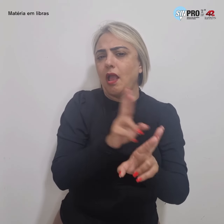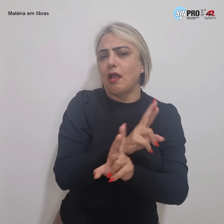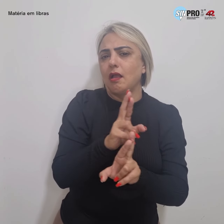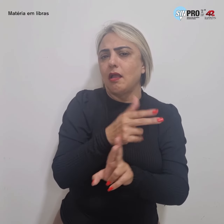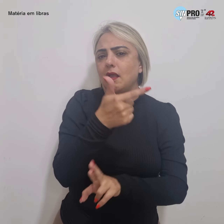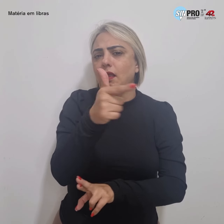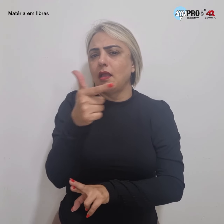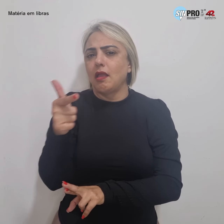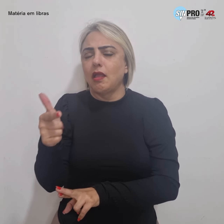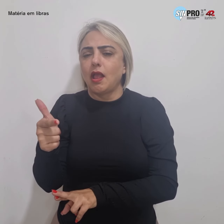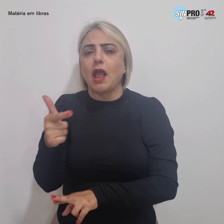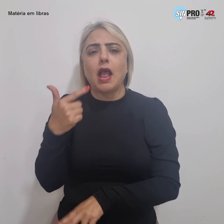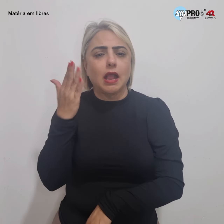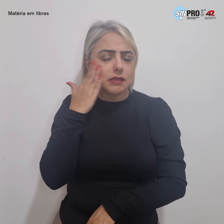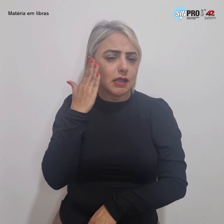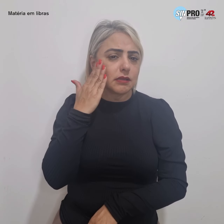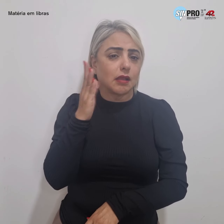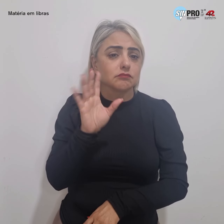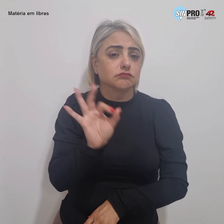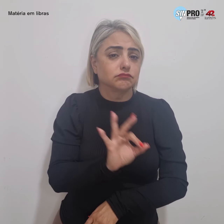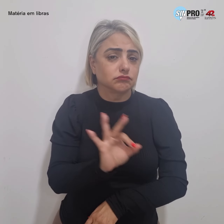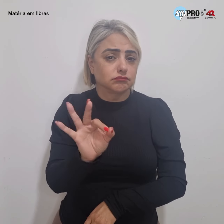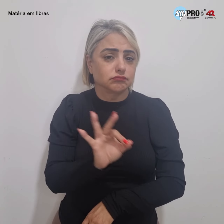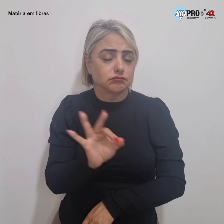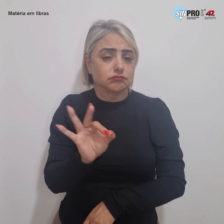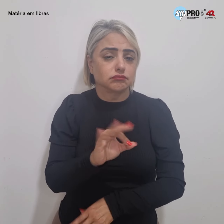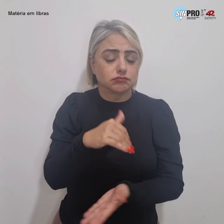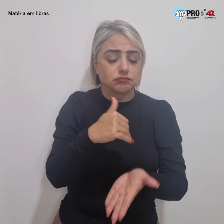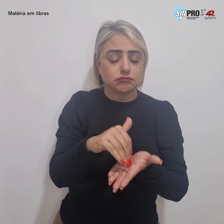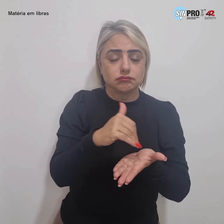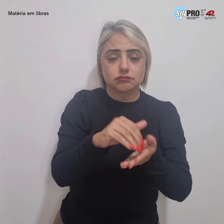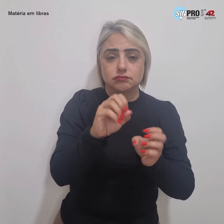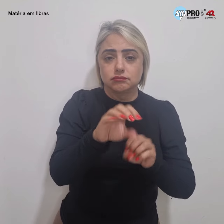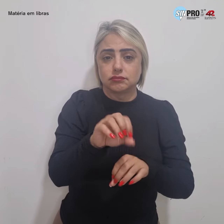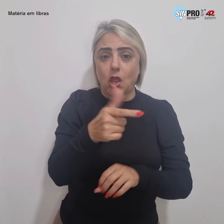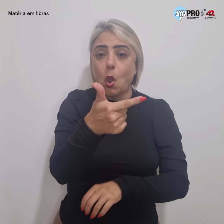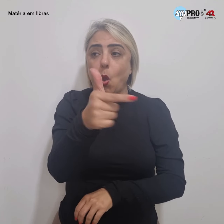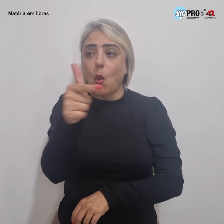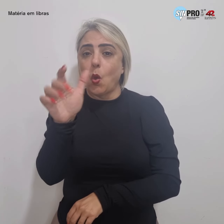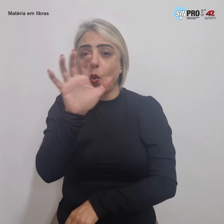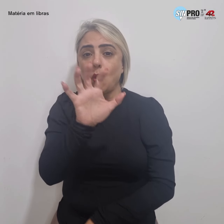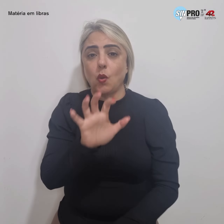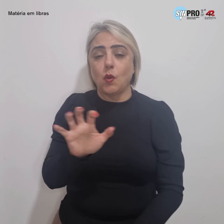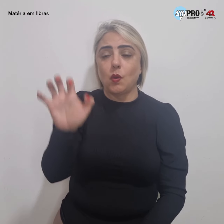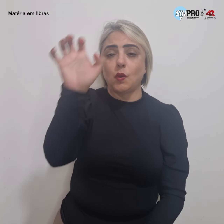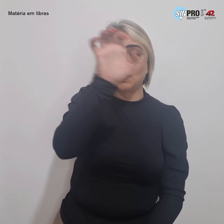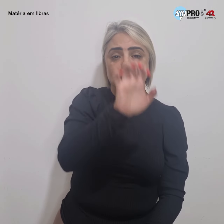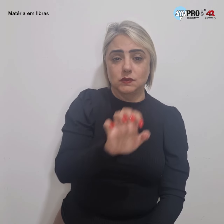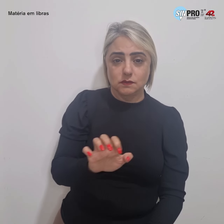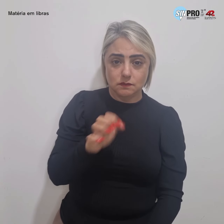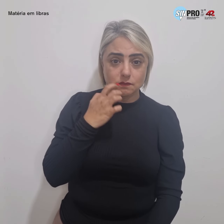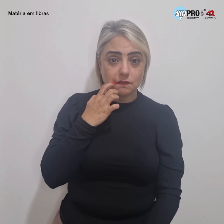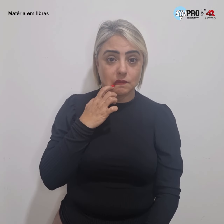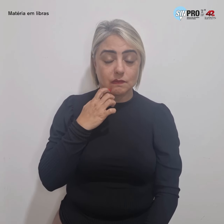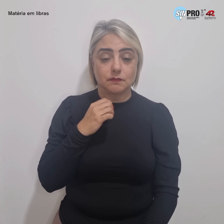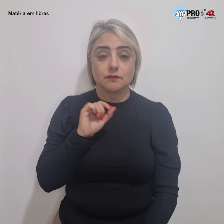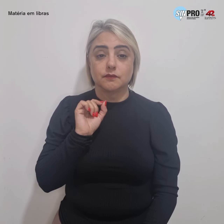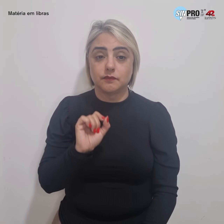à considerável parcela das redes públicas de outras unidades da Federação.